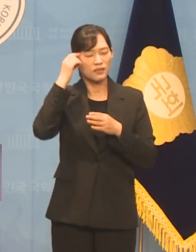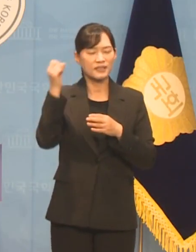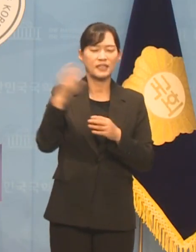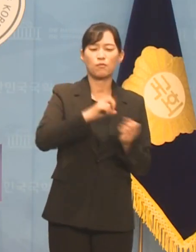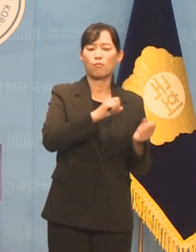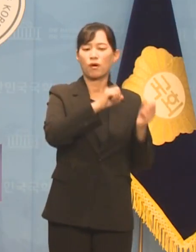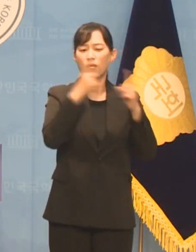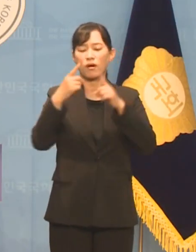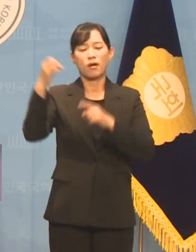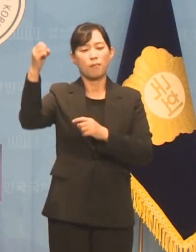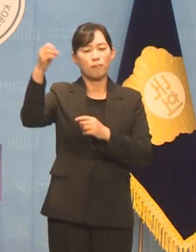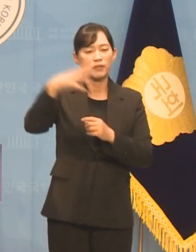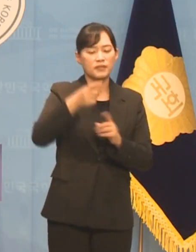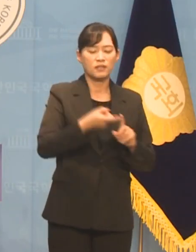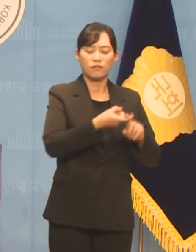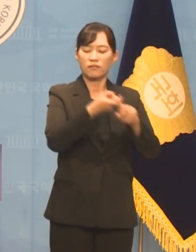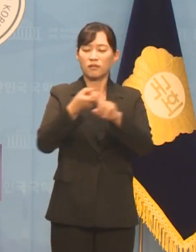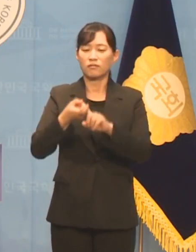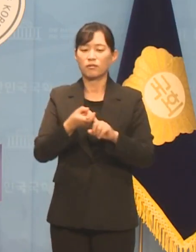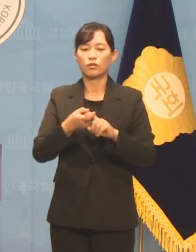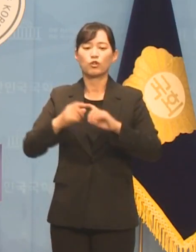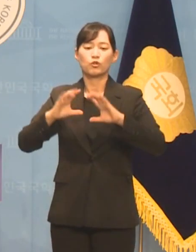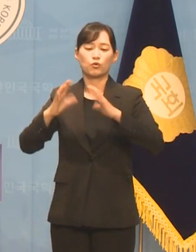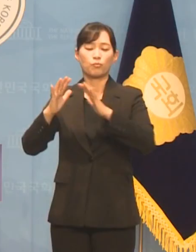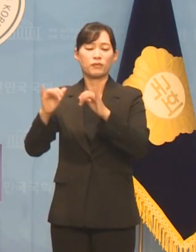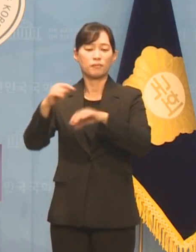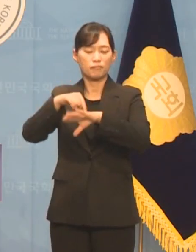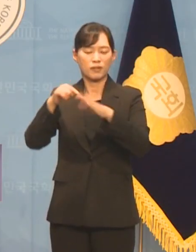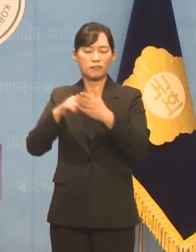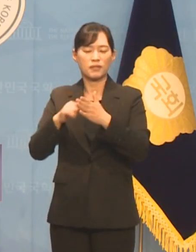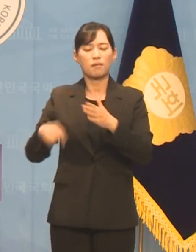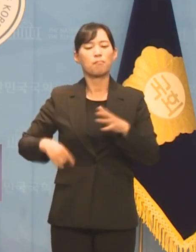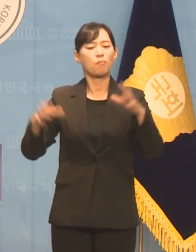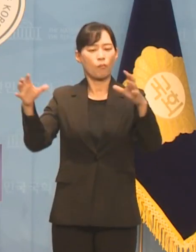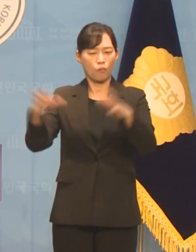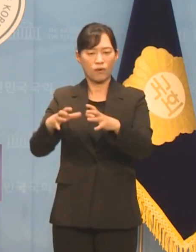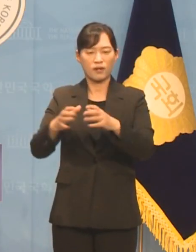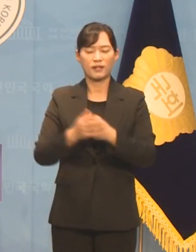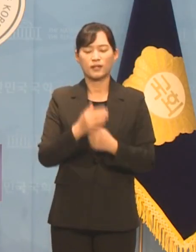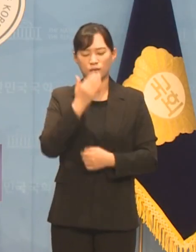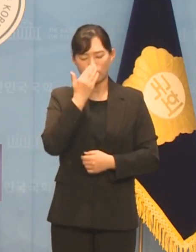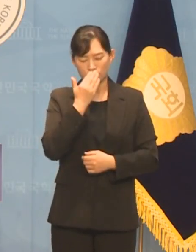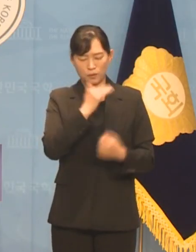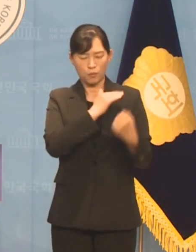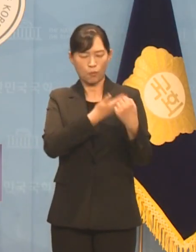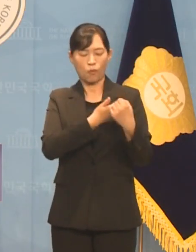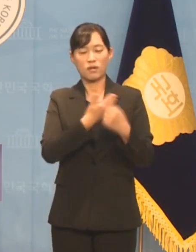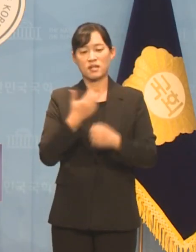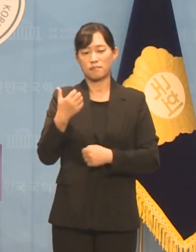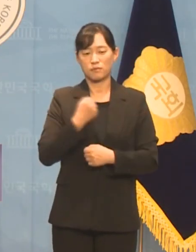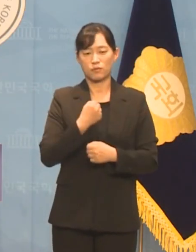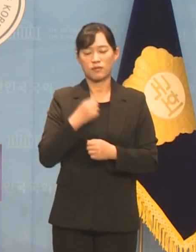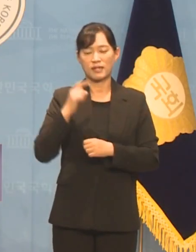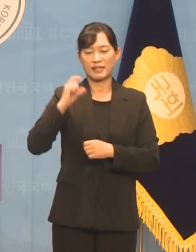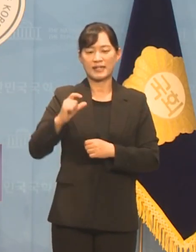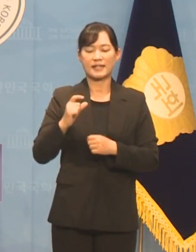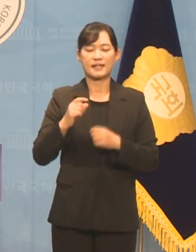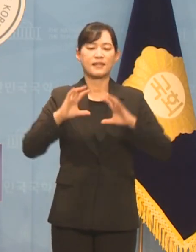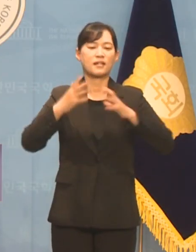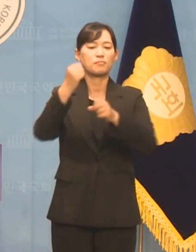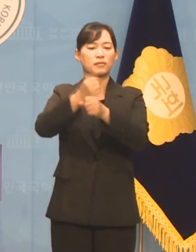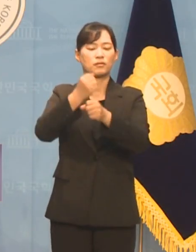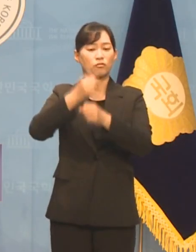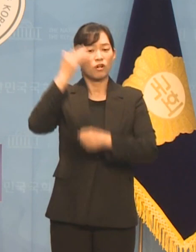빛의 연대와 연정으로 국민들의 마음을 함께 모아서 겸손한 권력으로 강한 나라를